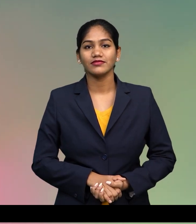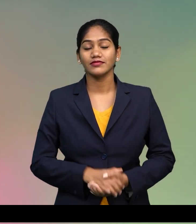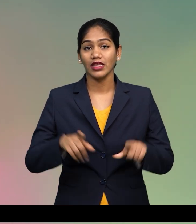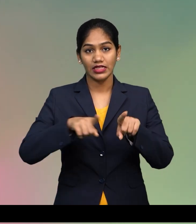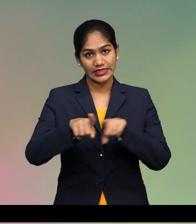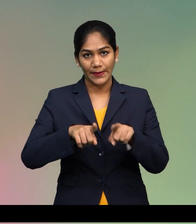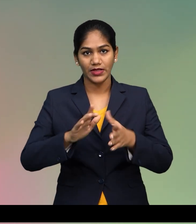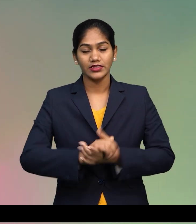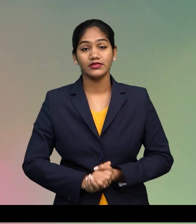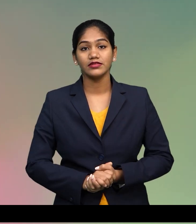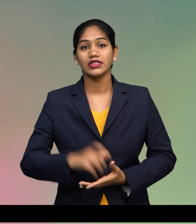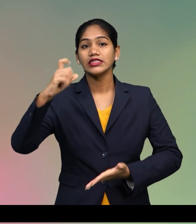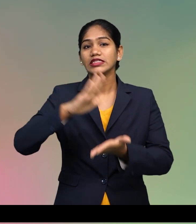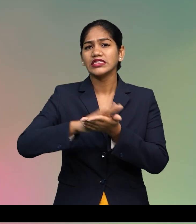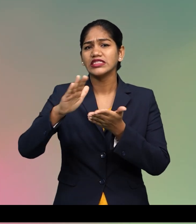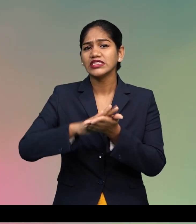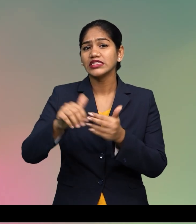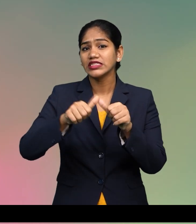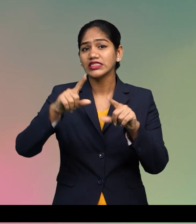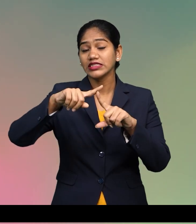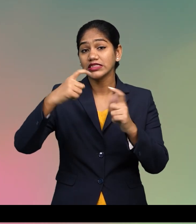ఉదాహరణకు, ఛత్రపతి శివాజీ